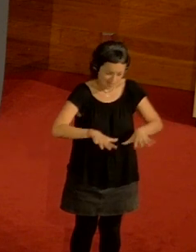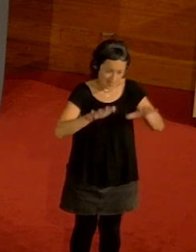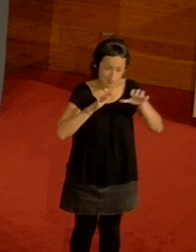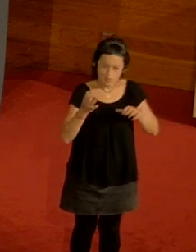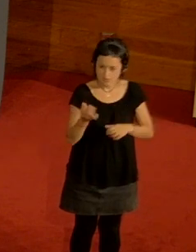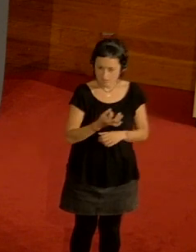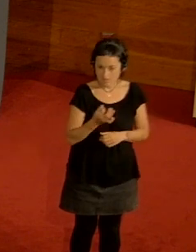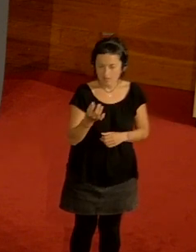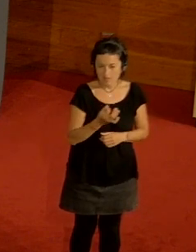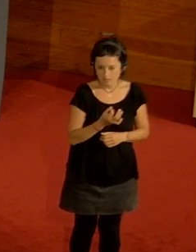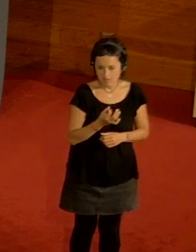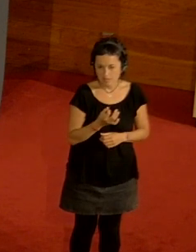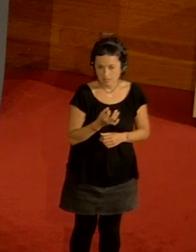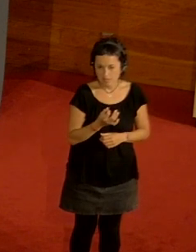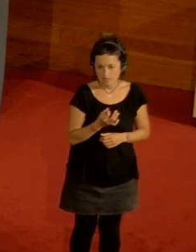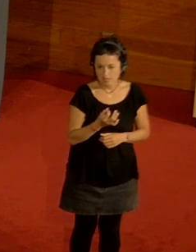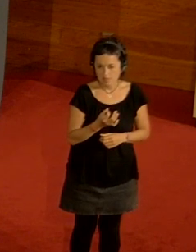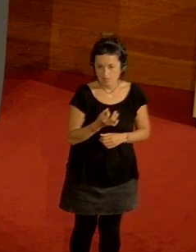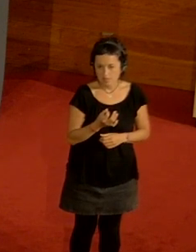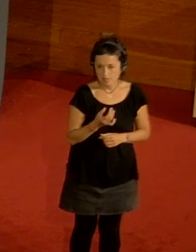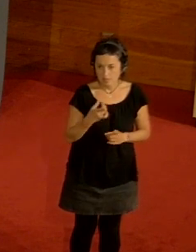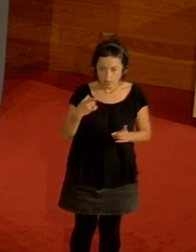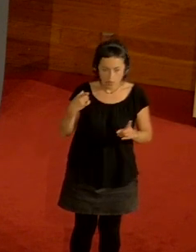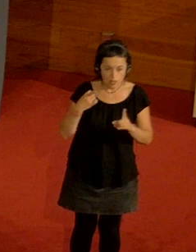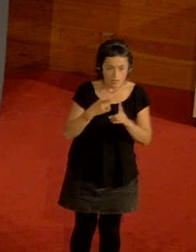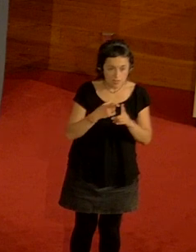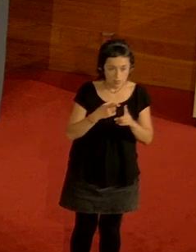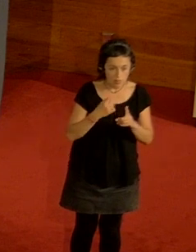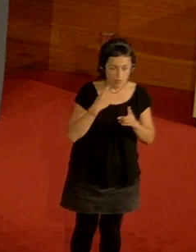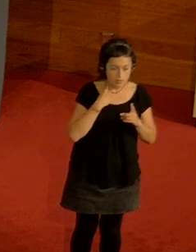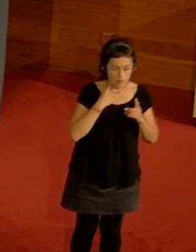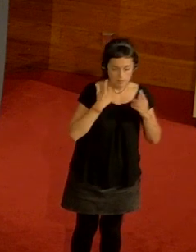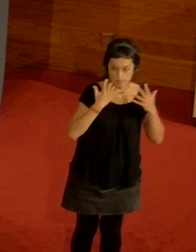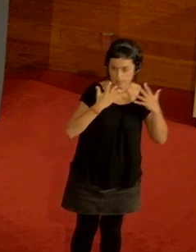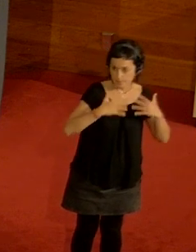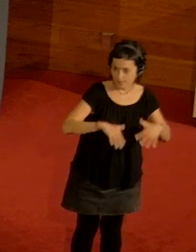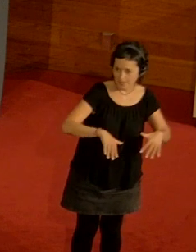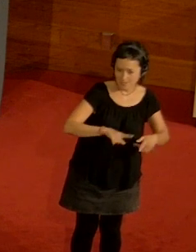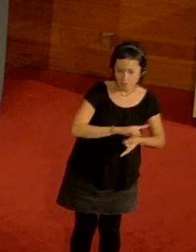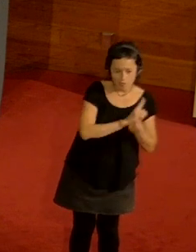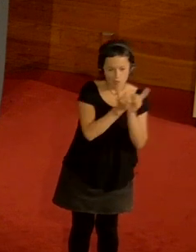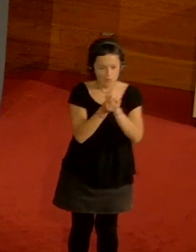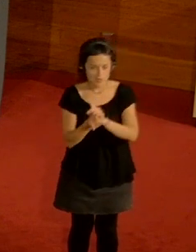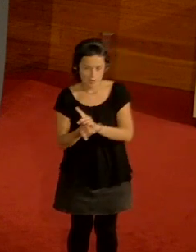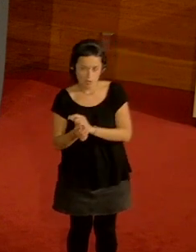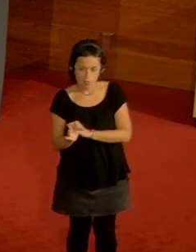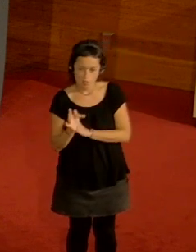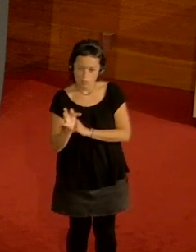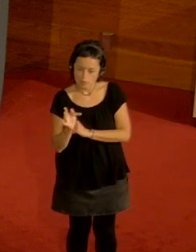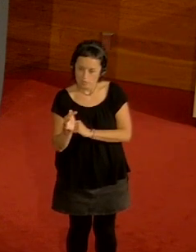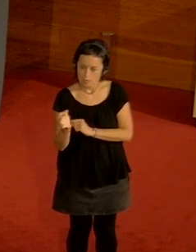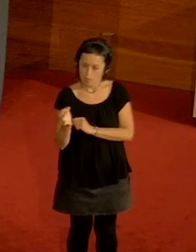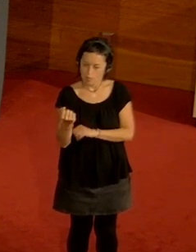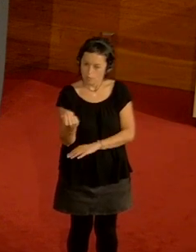para para para convertirlos en en en incentivo en incentivo en apoyo